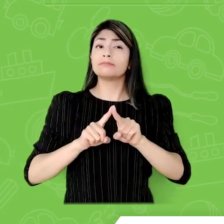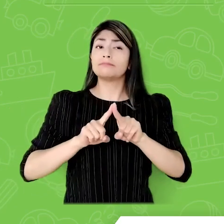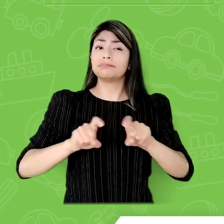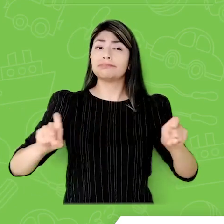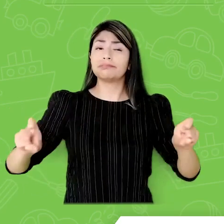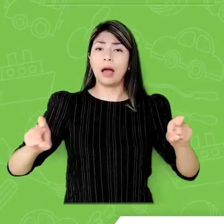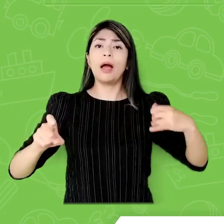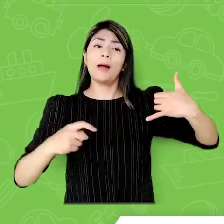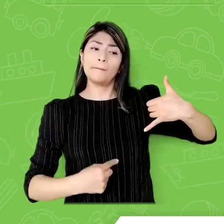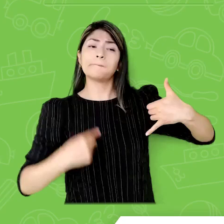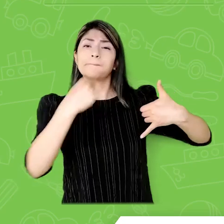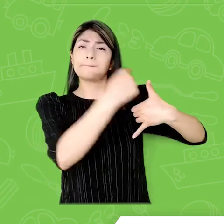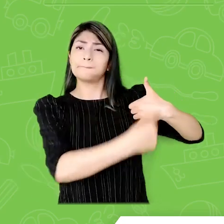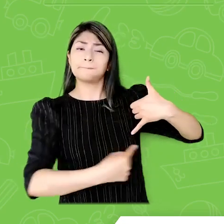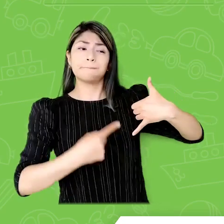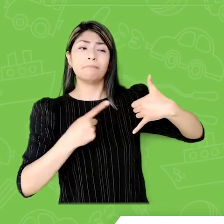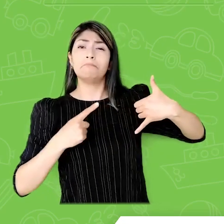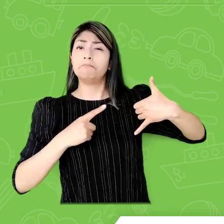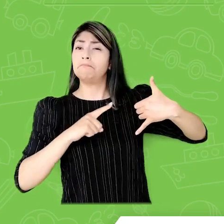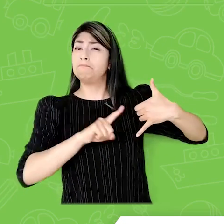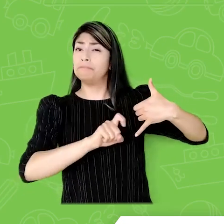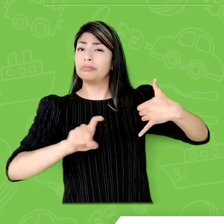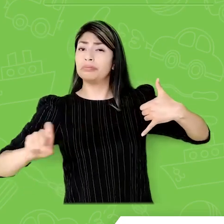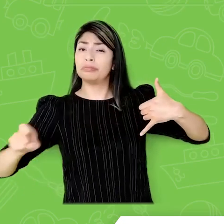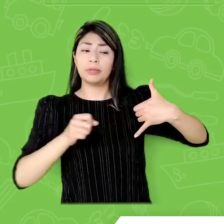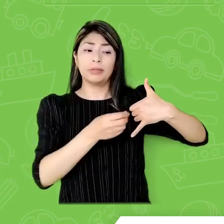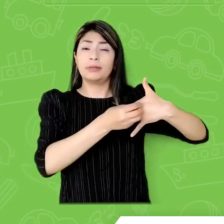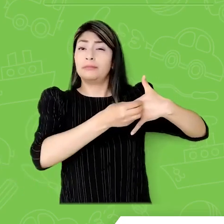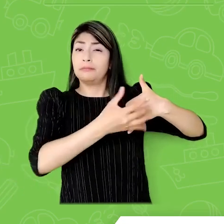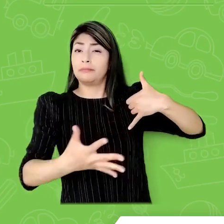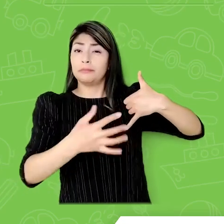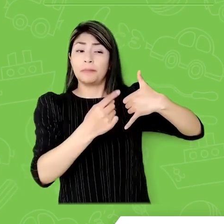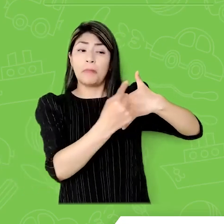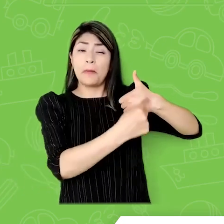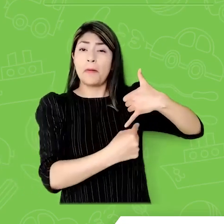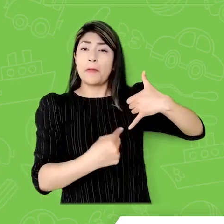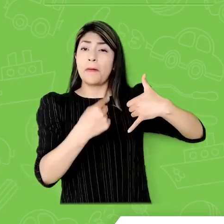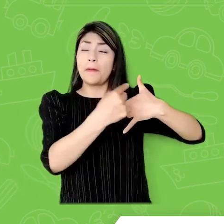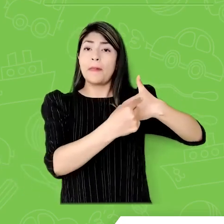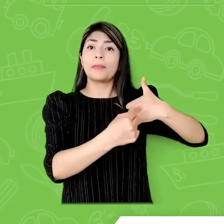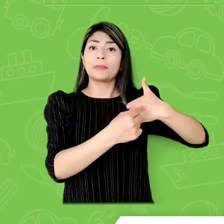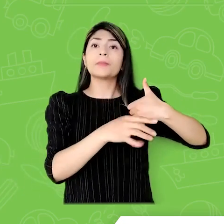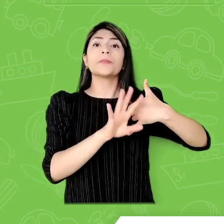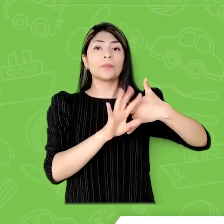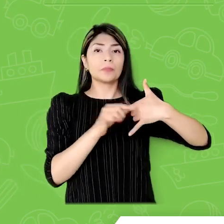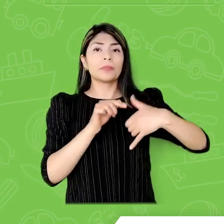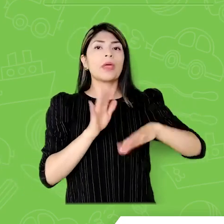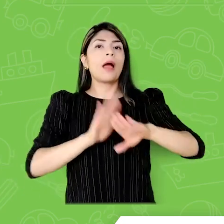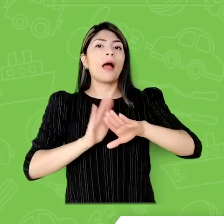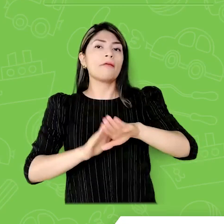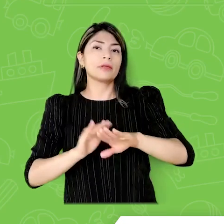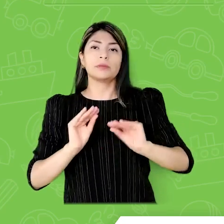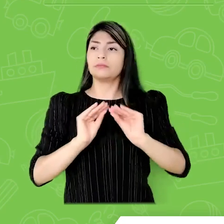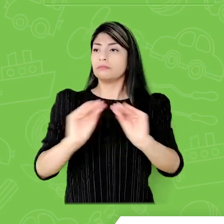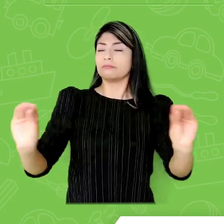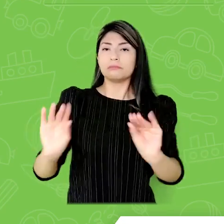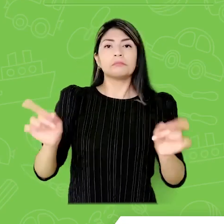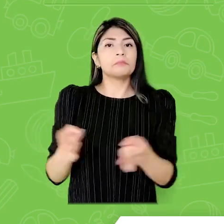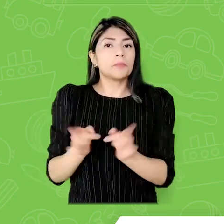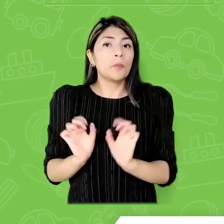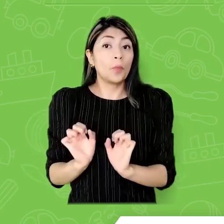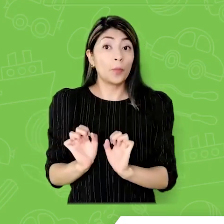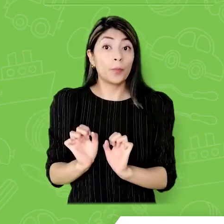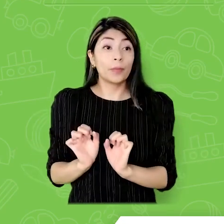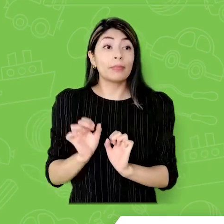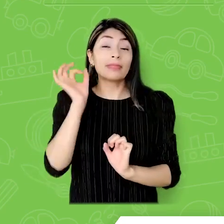son meramente indicativas, por lo que la entidad las puede cambiar en cualquier momento de este proceso de selección sin que ello implique